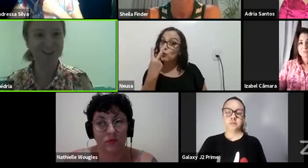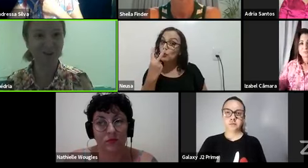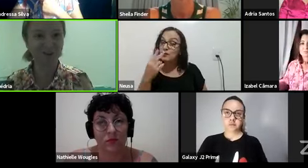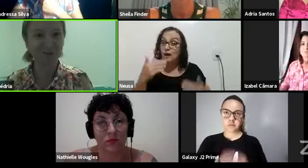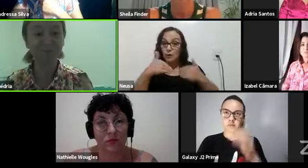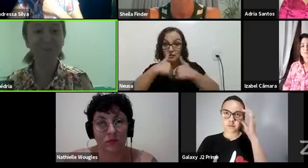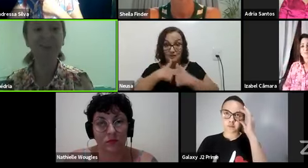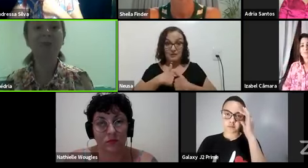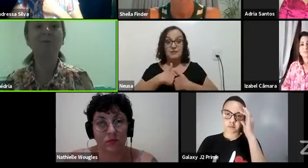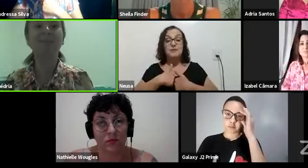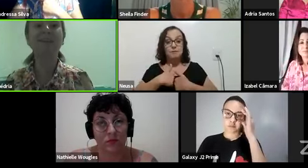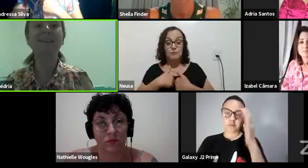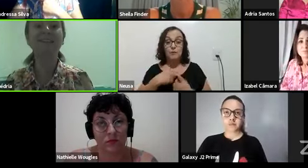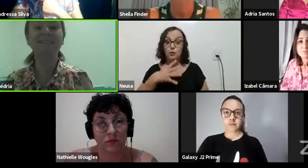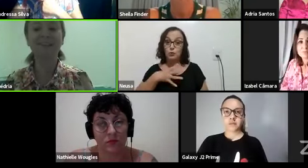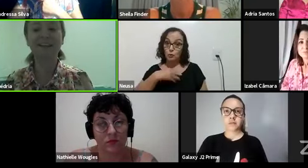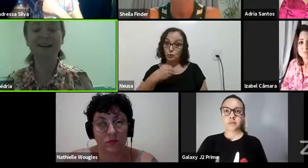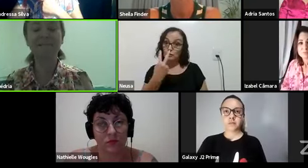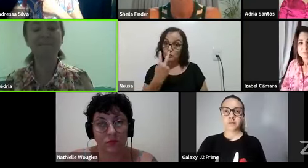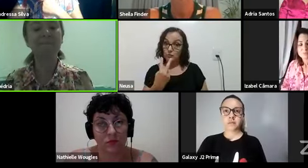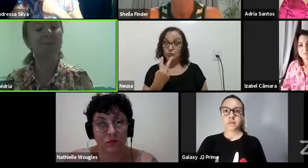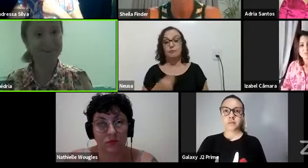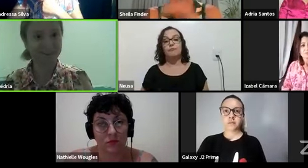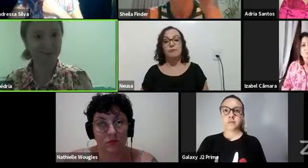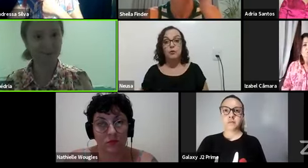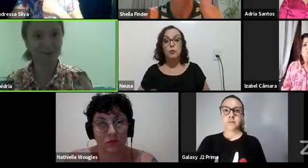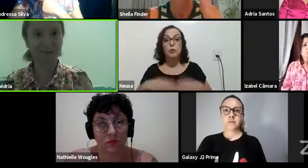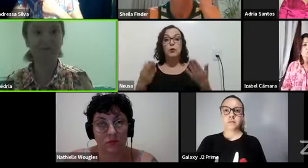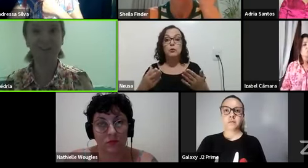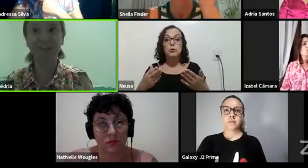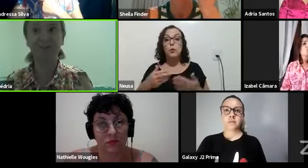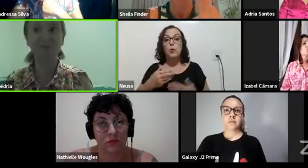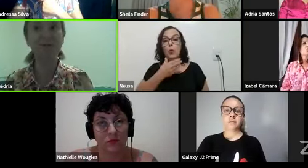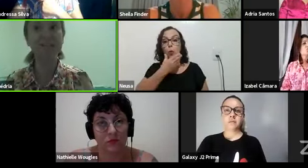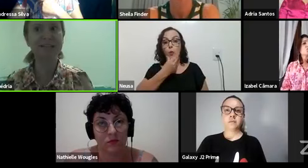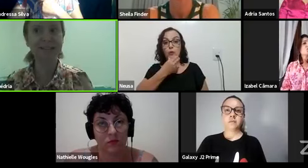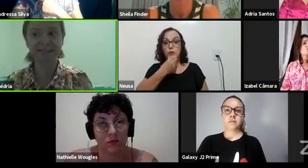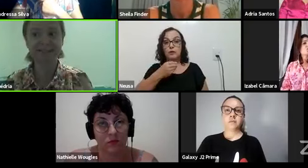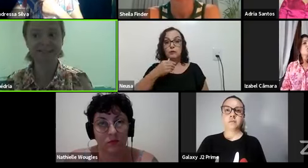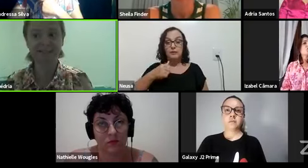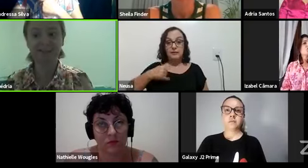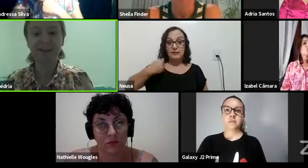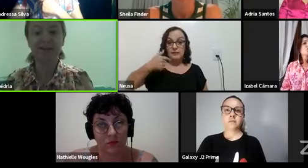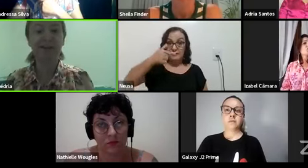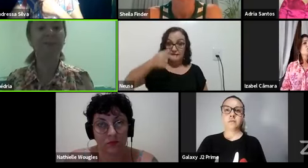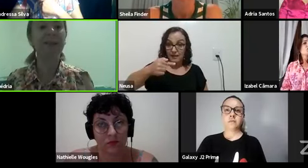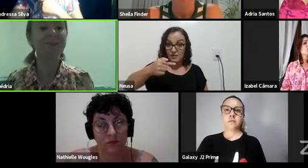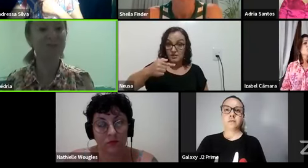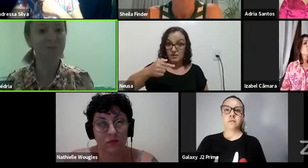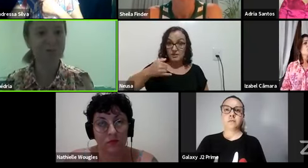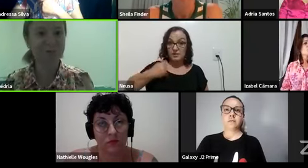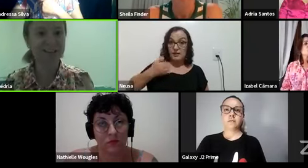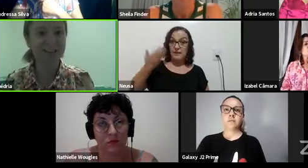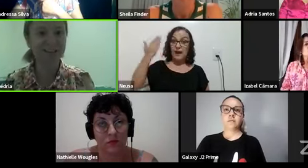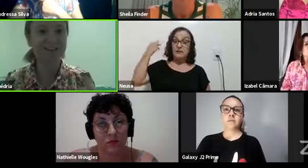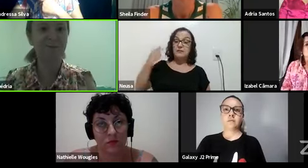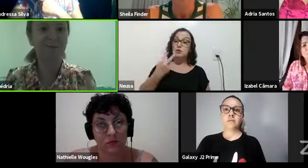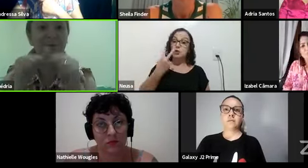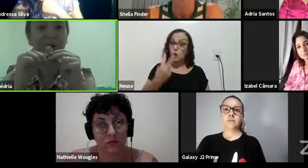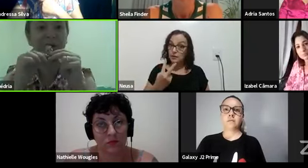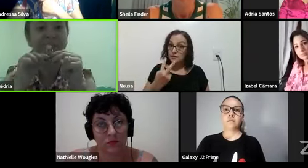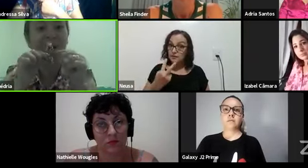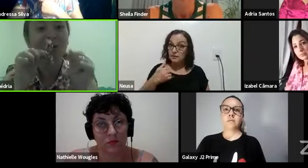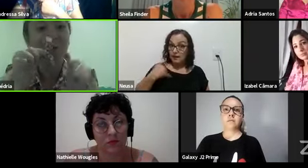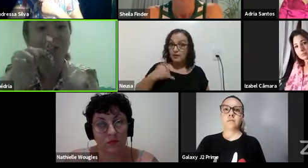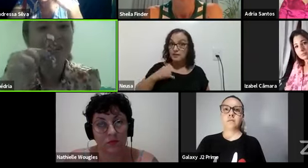recebeu o diagnóstico quando ele tinha 2 anos, isso foi em 2015, né? Em 2015,